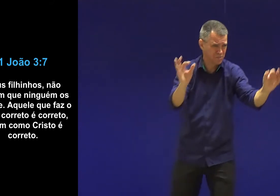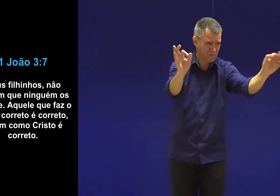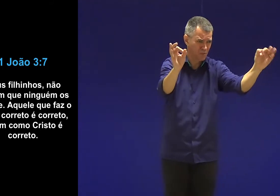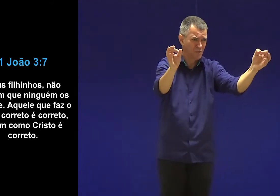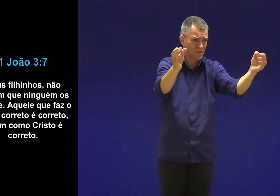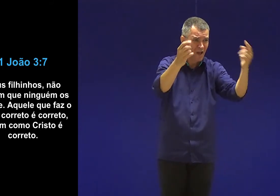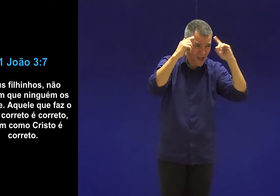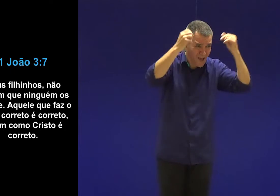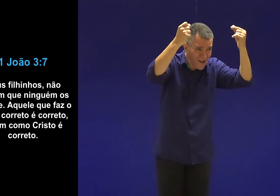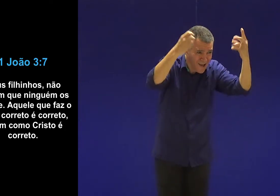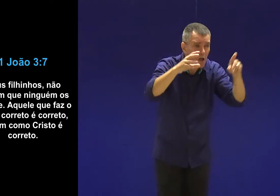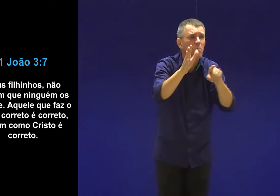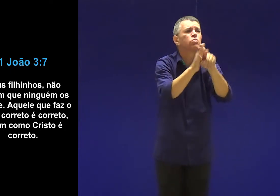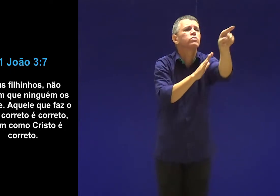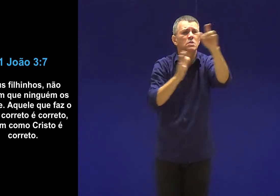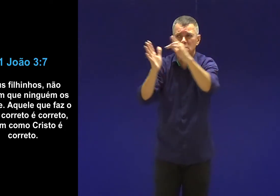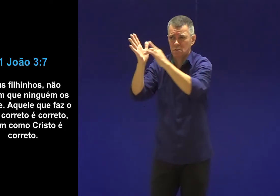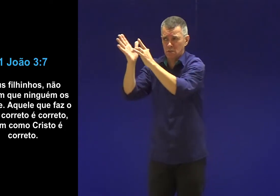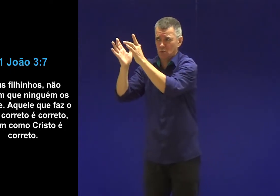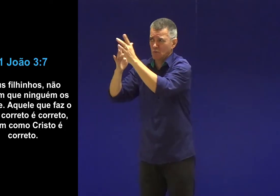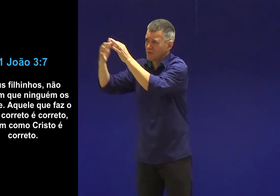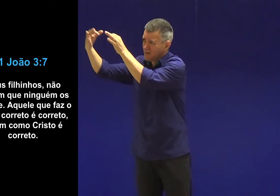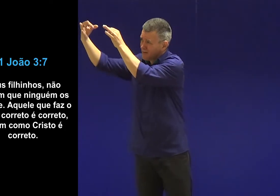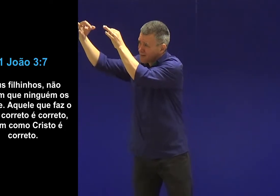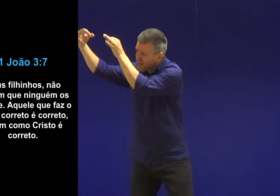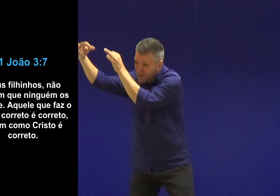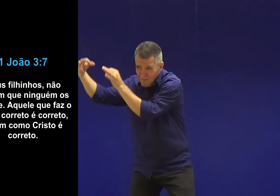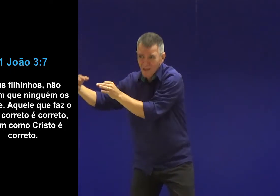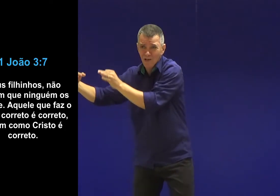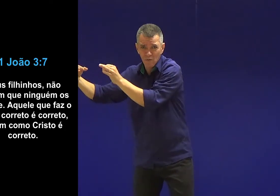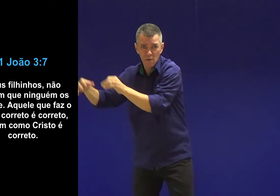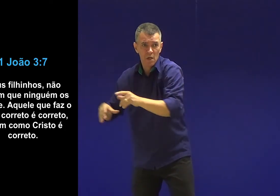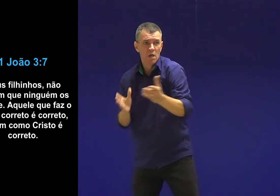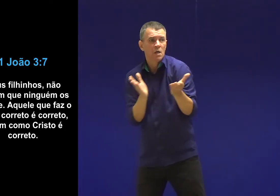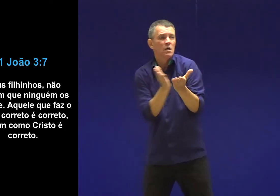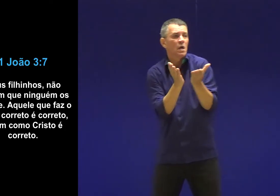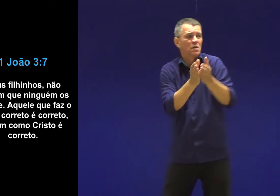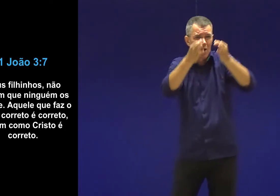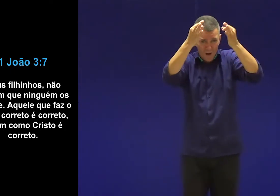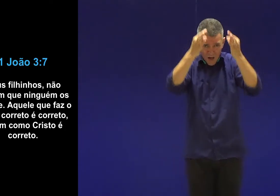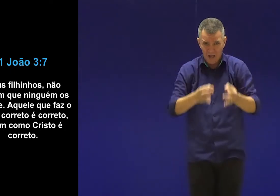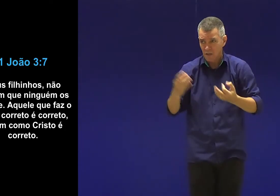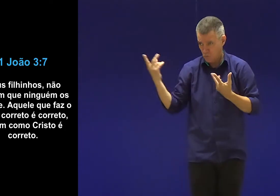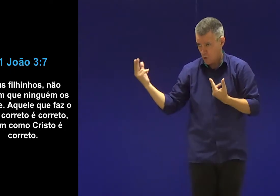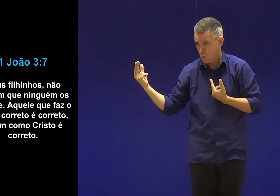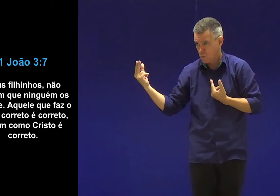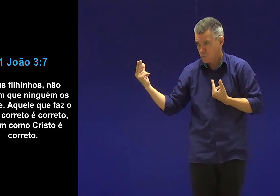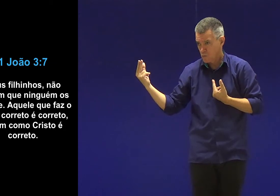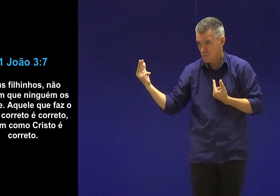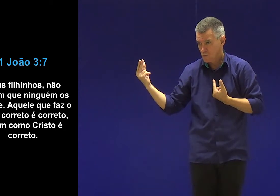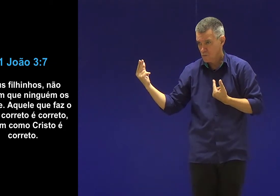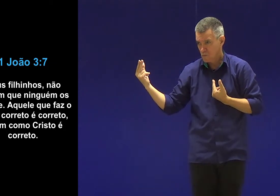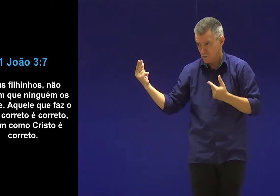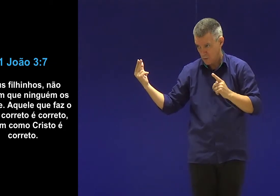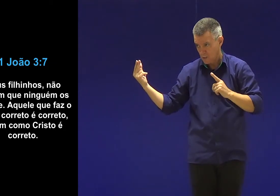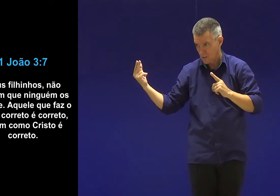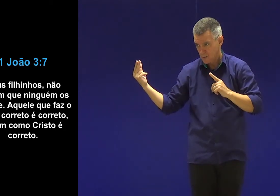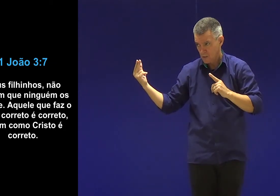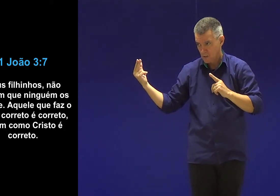é correto. Certo? Jesus, ele é correto? E um cristão deve ser correto?